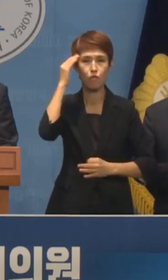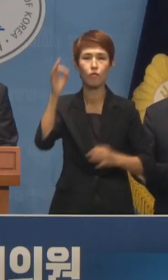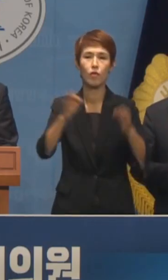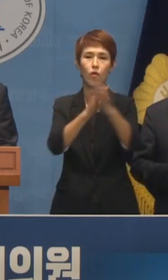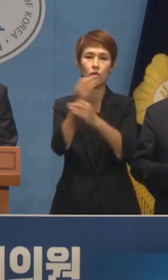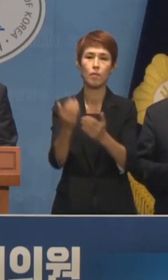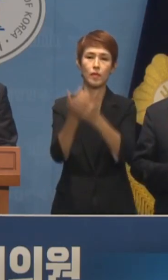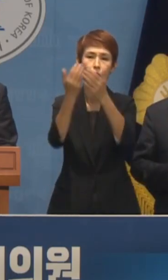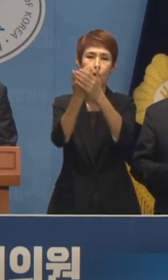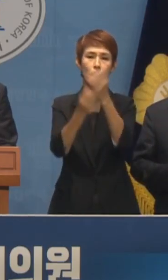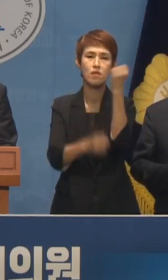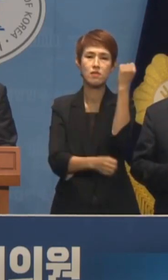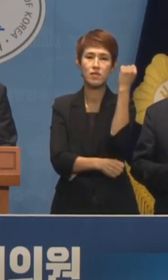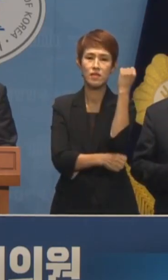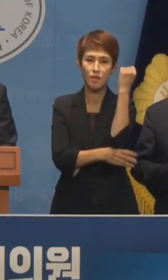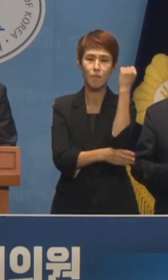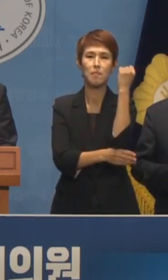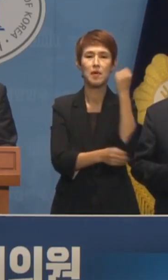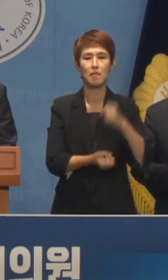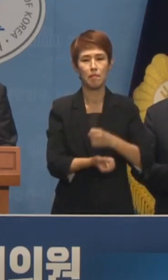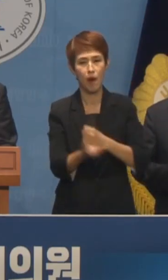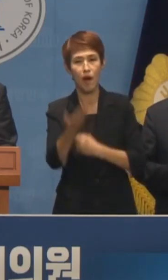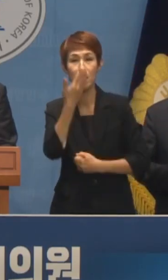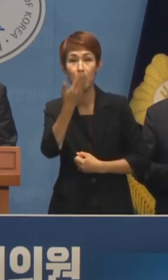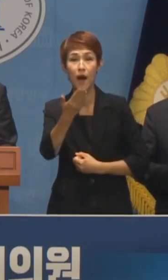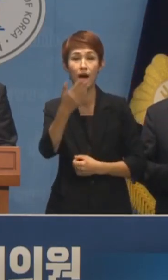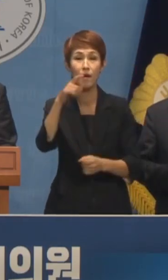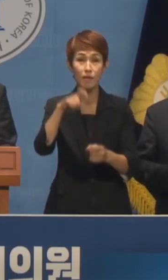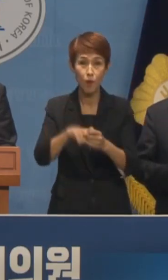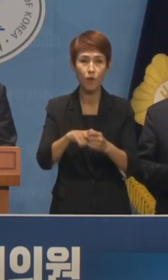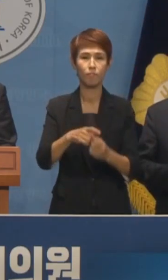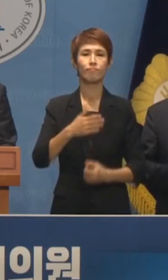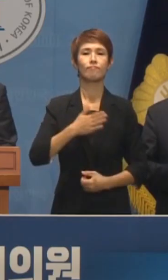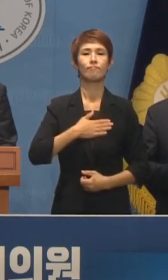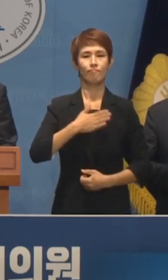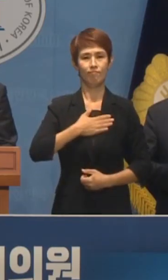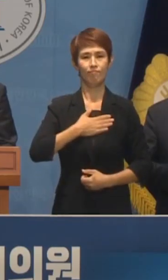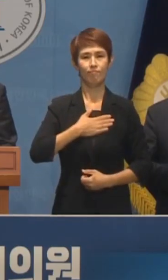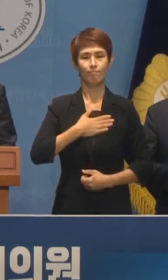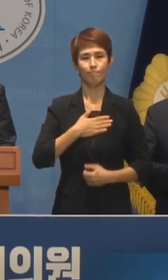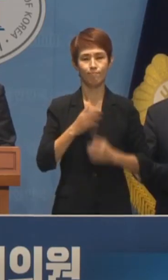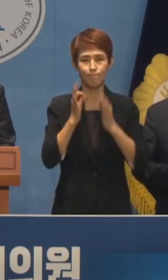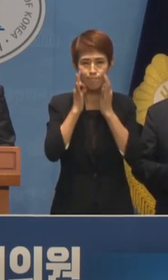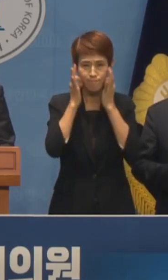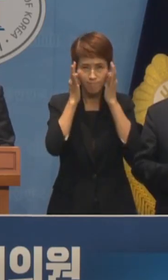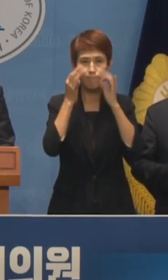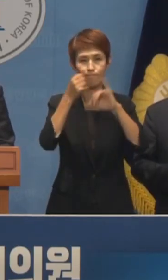됐다고 평가받을 수 있도록 저 복귀왕이 그 틀을 닦겠습니다.